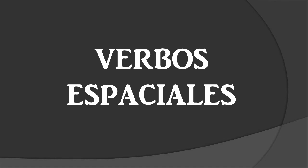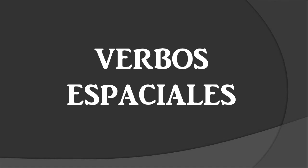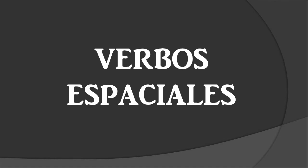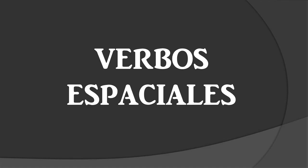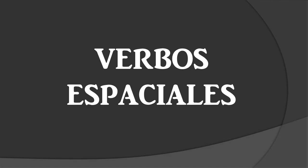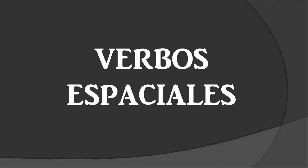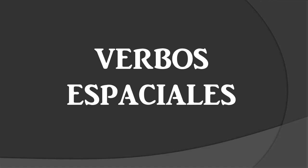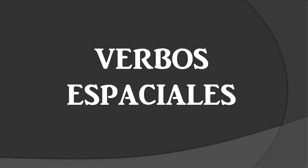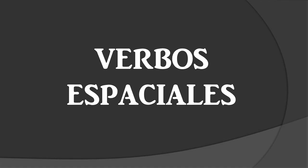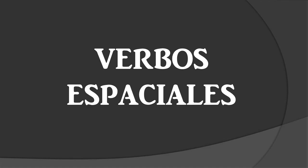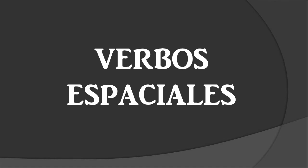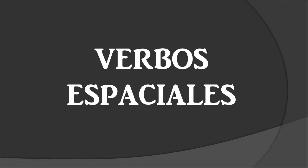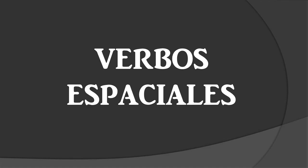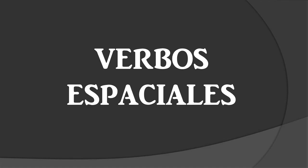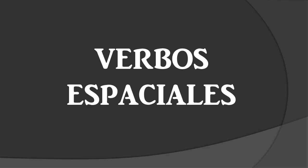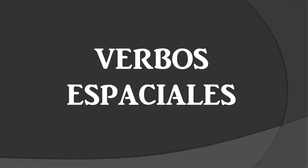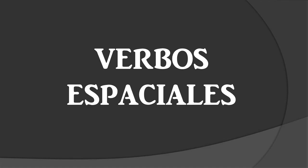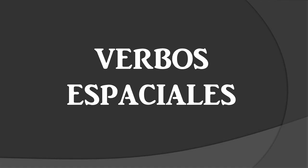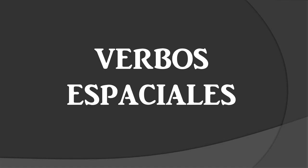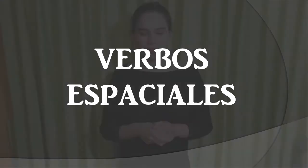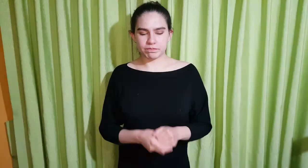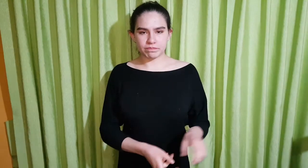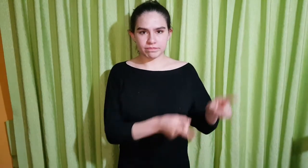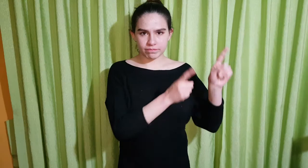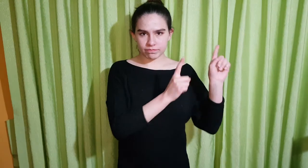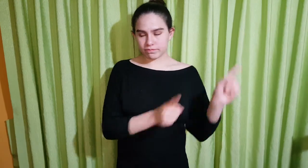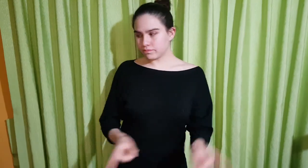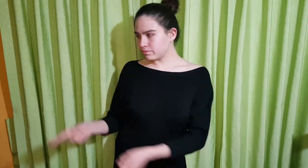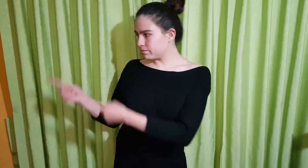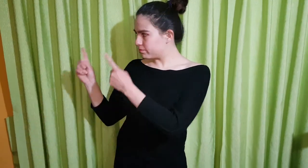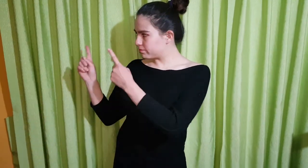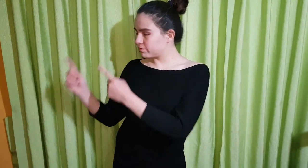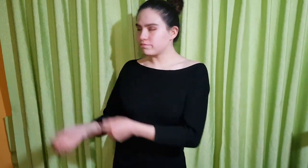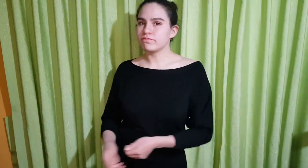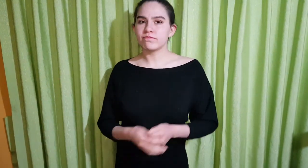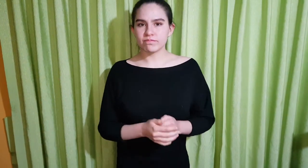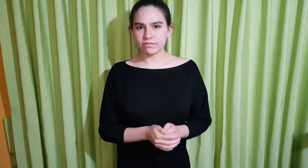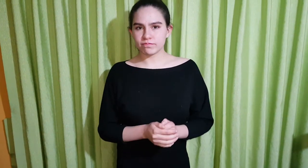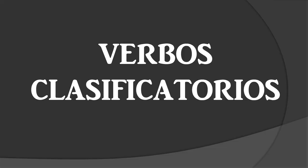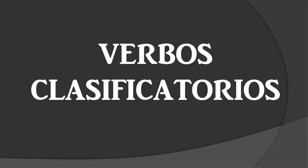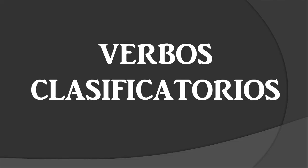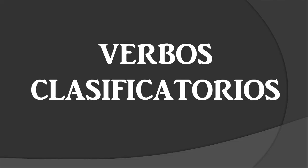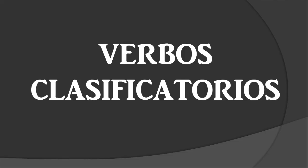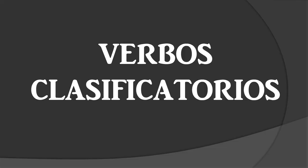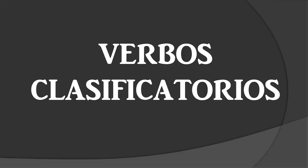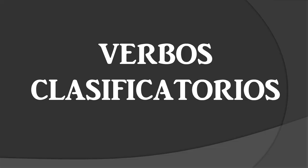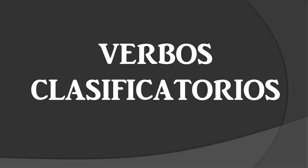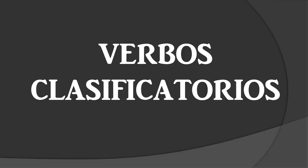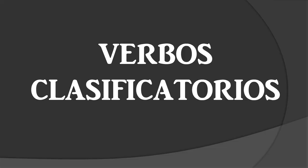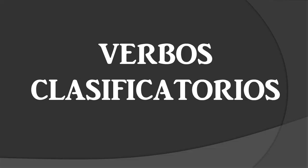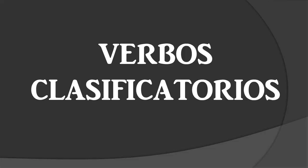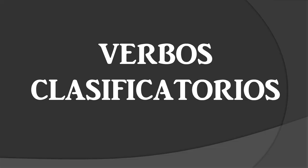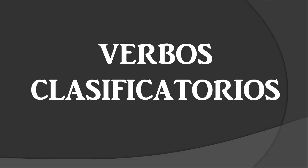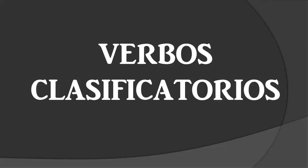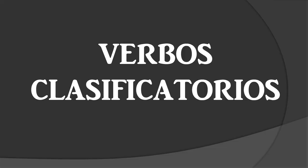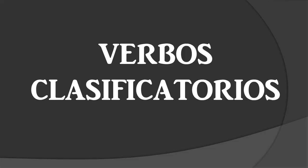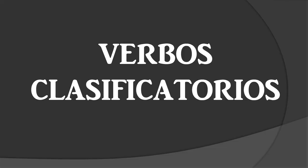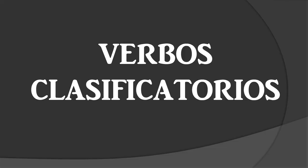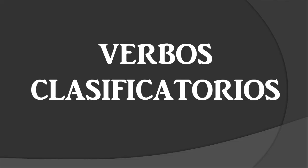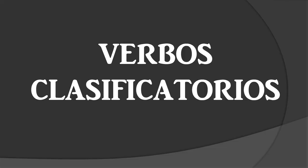acción, sino también dirección. Ejemplo: ir, Verbos clasificatorios. Incorporan